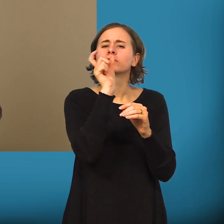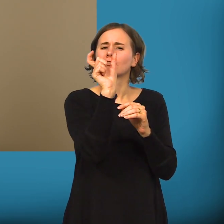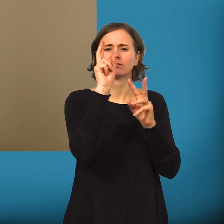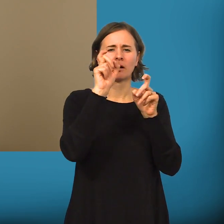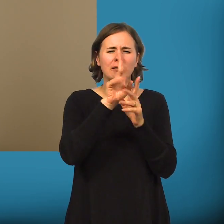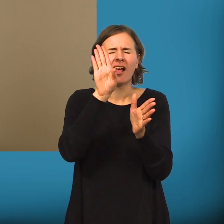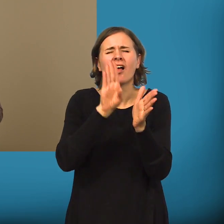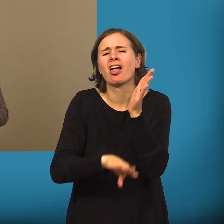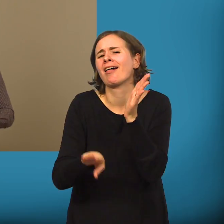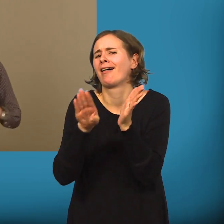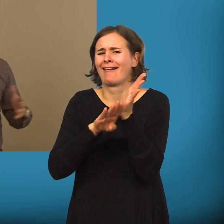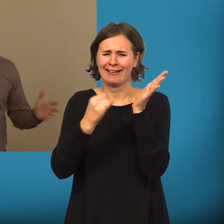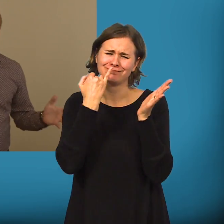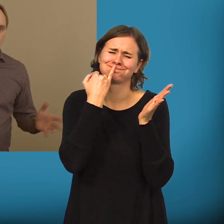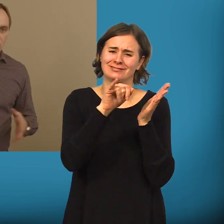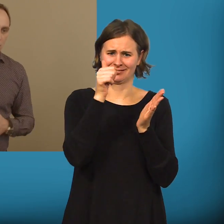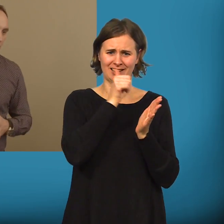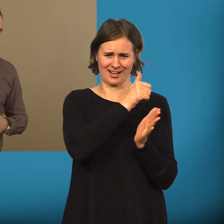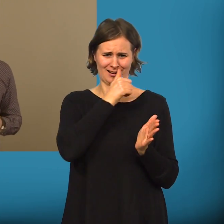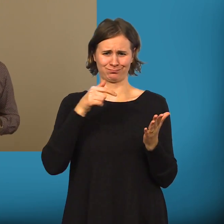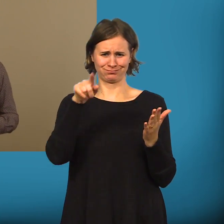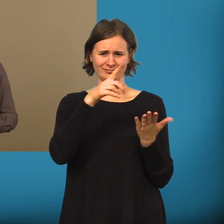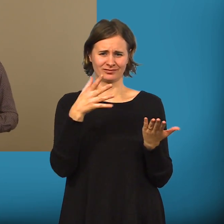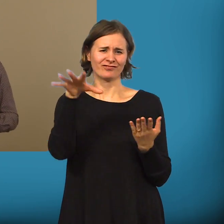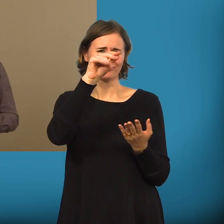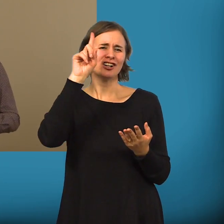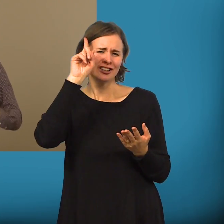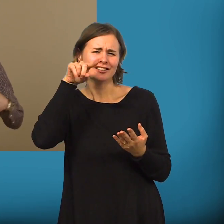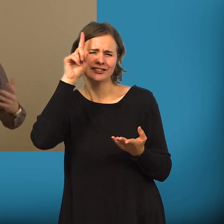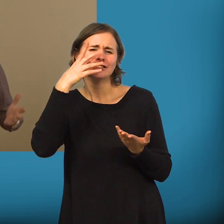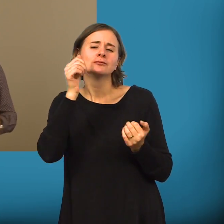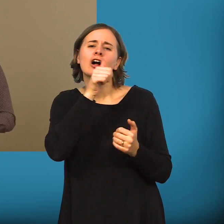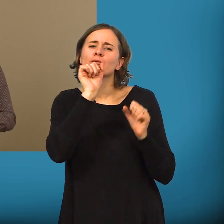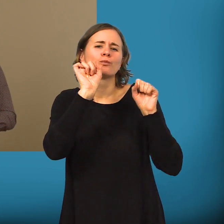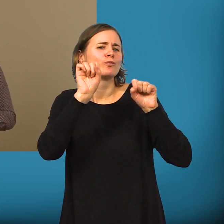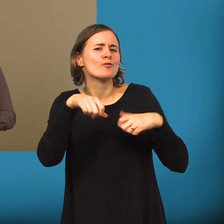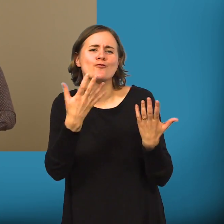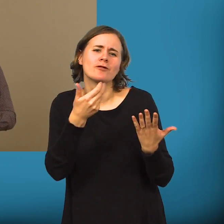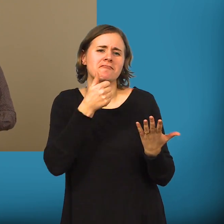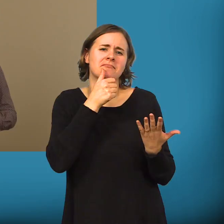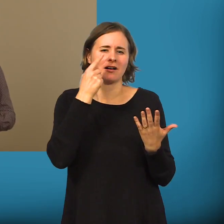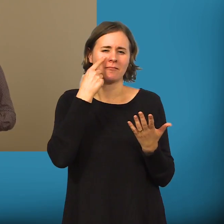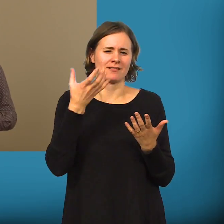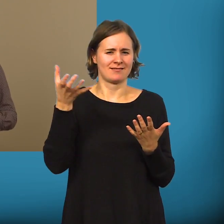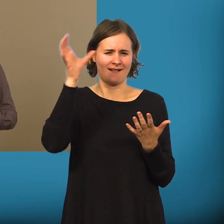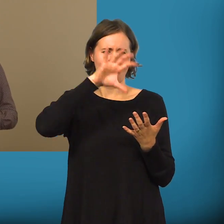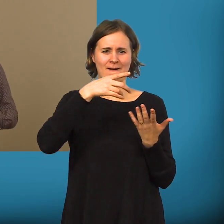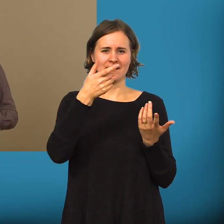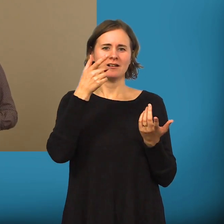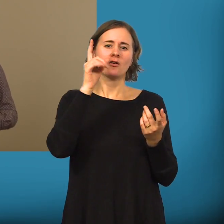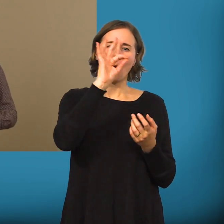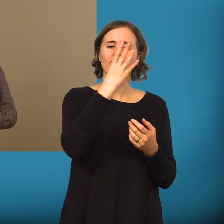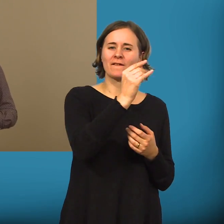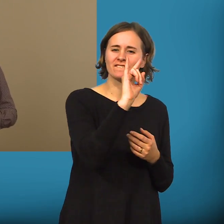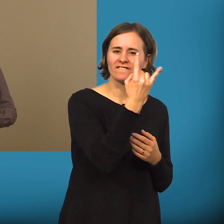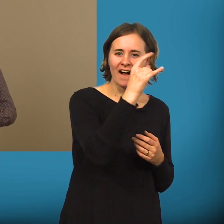slaptažodžius esame linkę susipaprastinti iki negalėjimo. Na, klasika turbūt jau čia visiems žinoma, kad patys